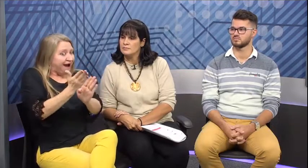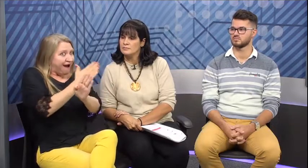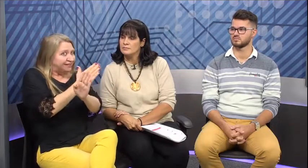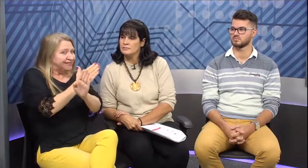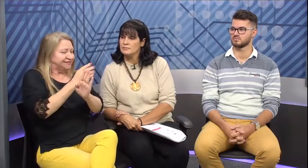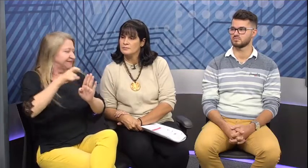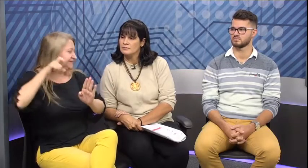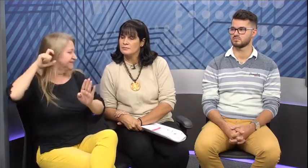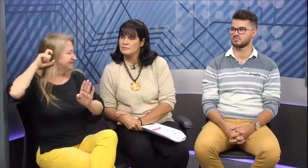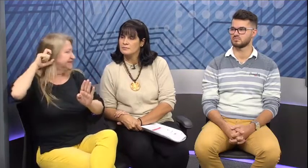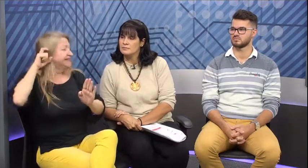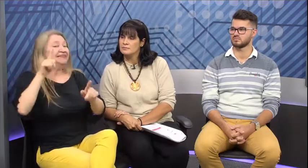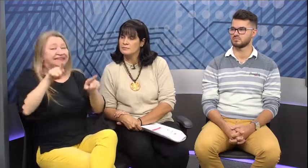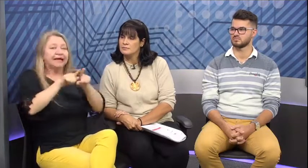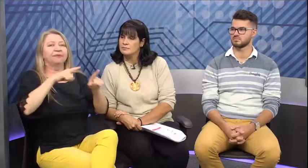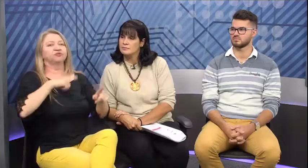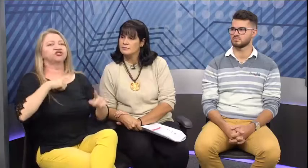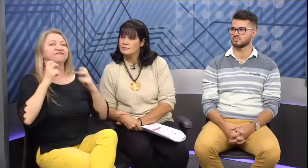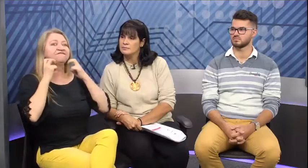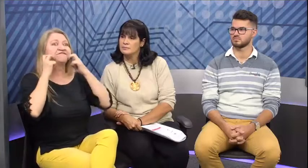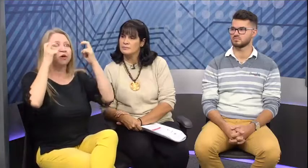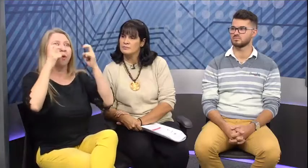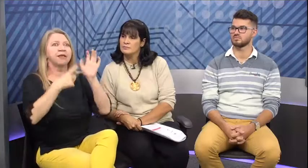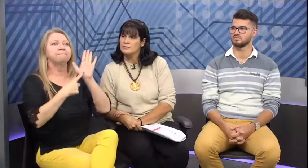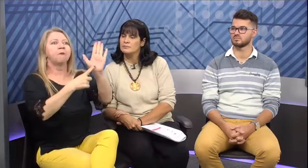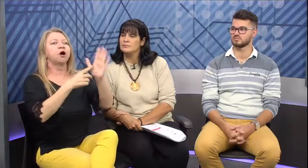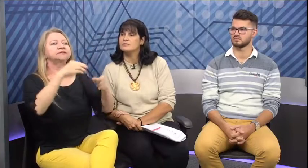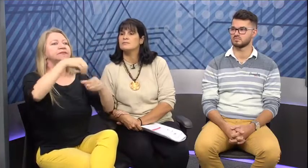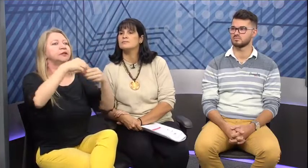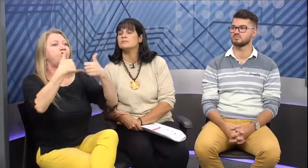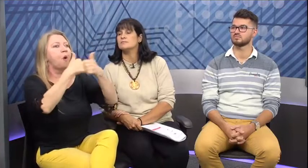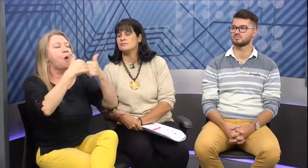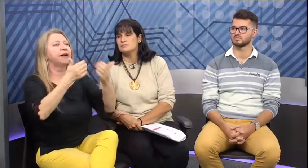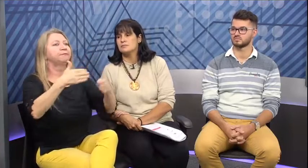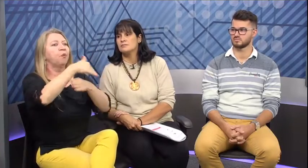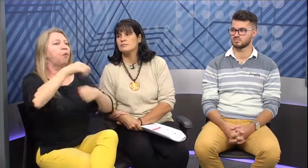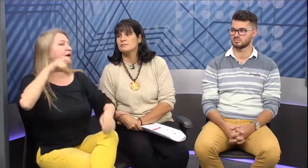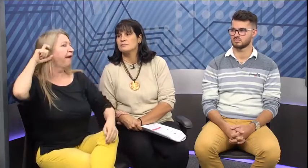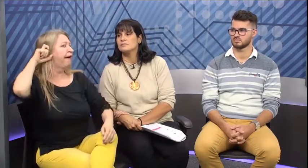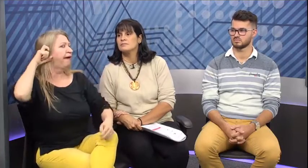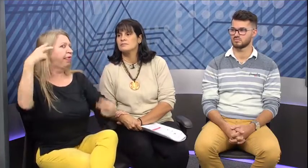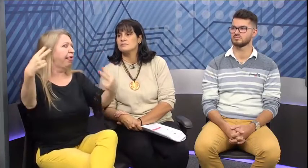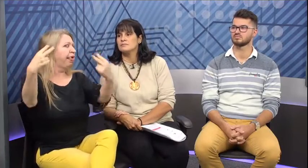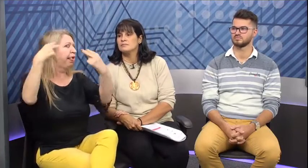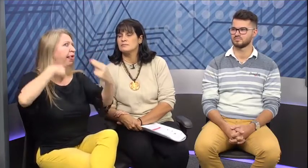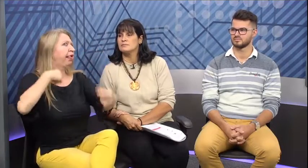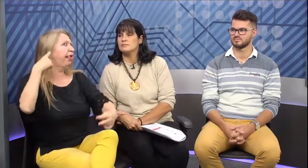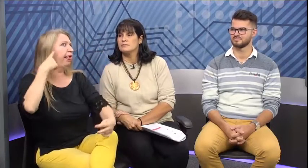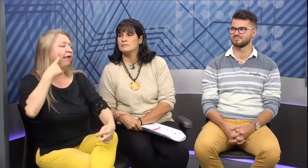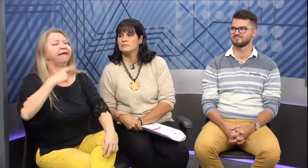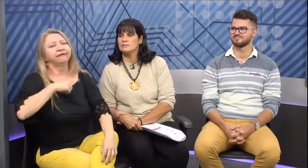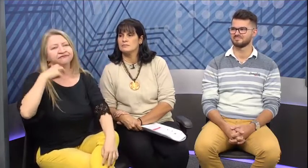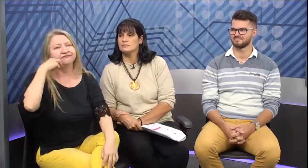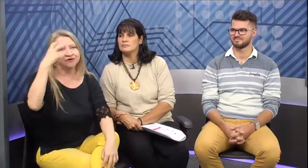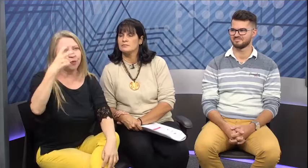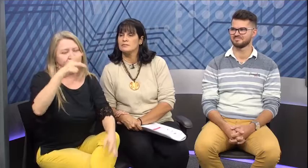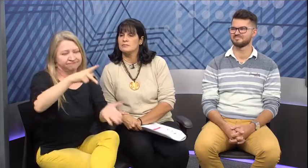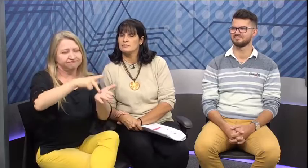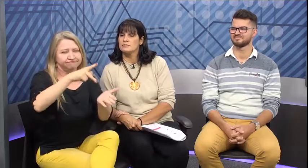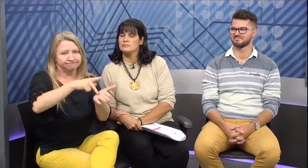usar. Mas antes, eu tinha bastante vergonha de mostrar que eu usava o aparelho no ônibus, porque as pessoas iam